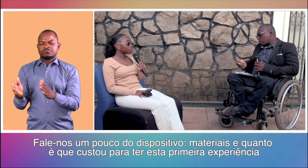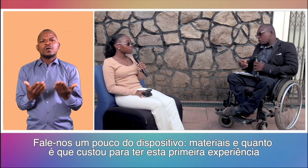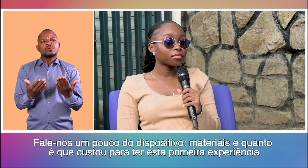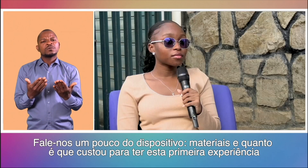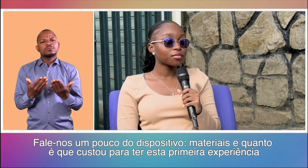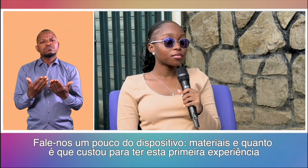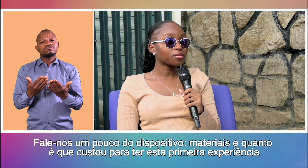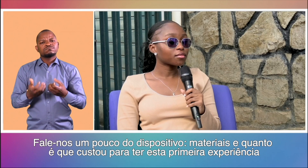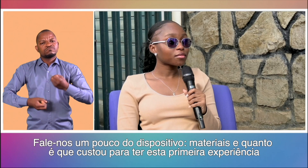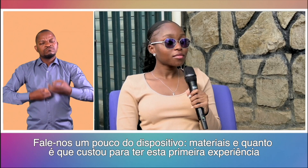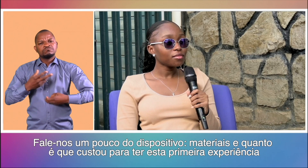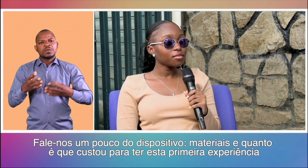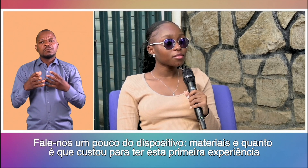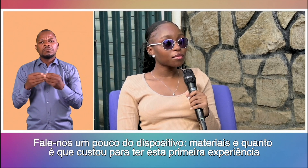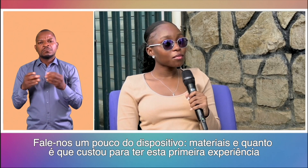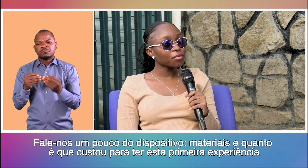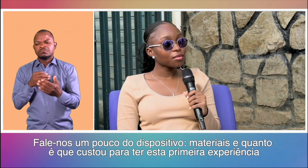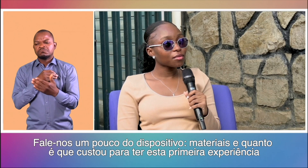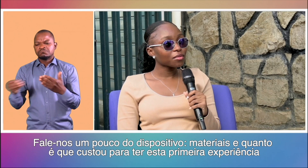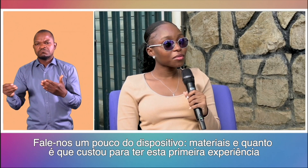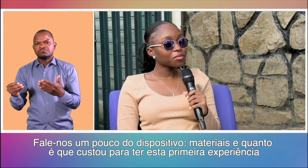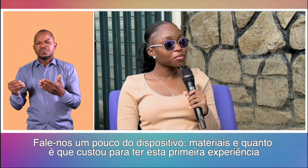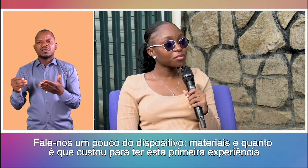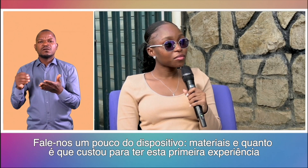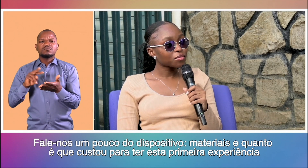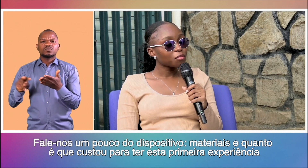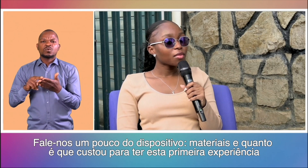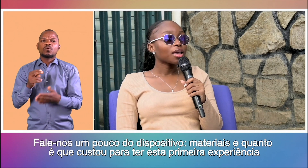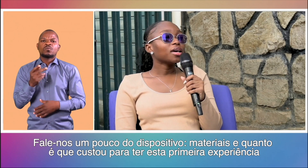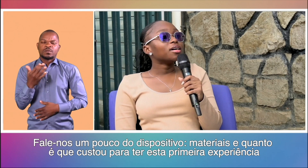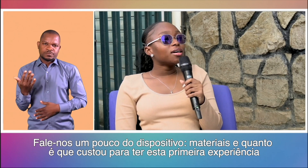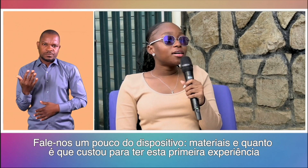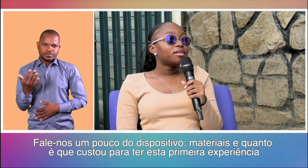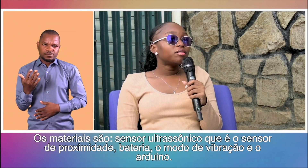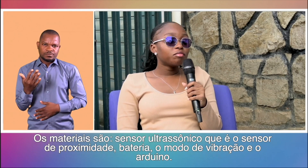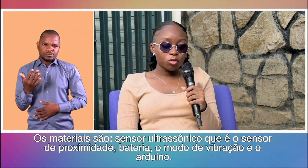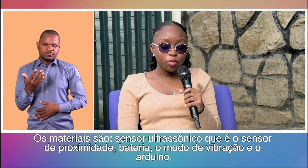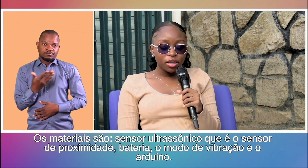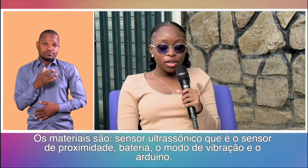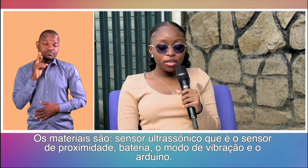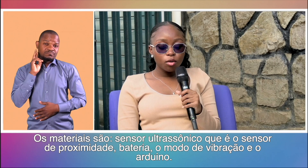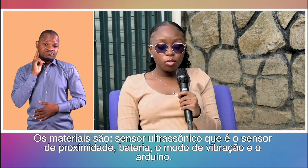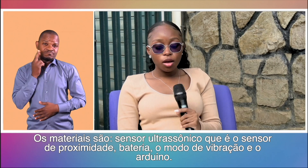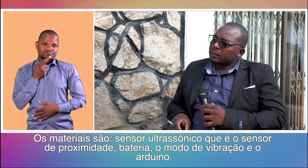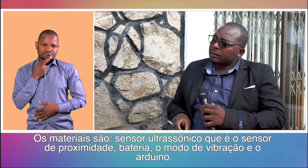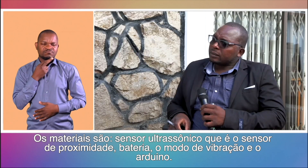que custou para ter esta primeira experiência? Os materiais são